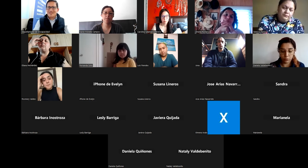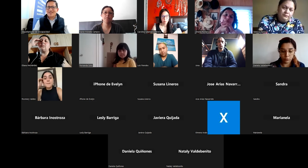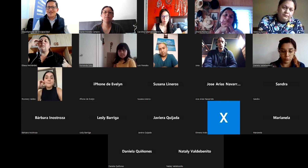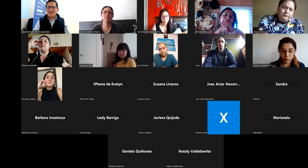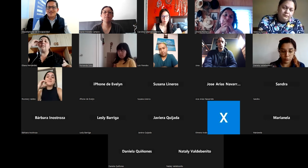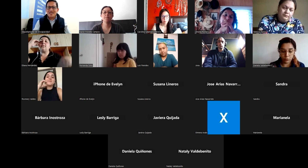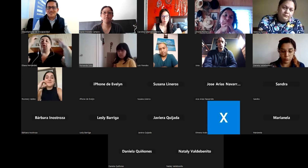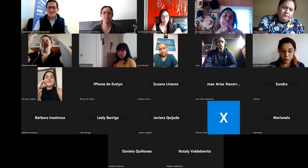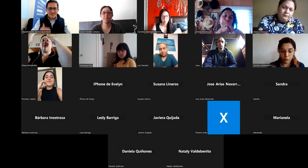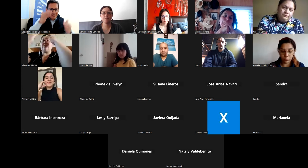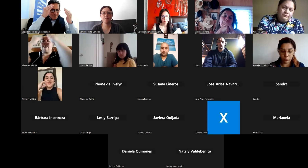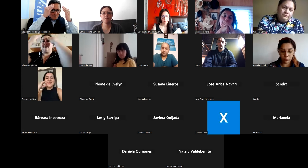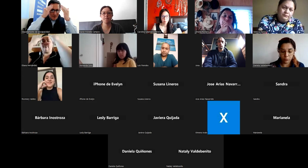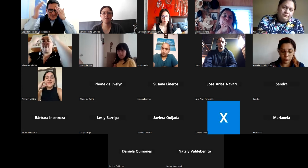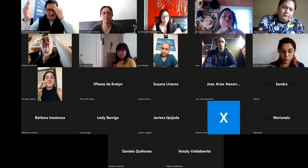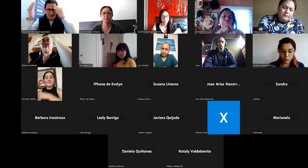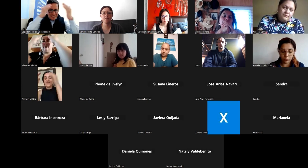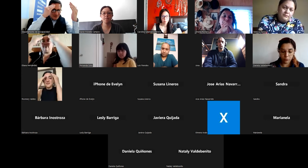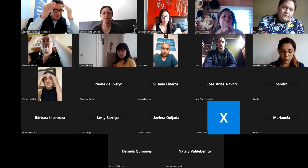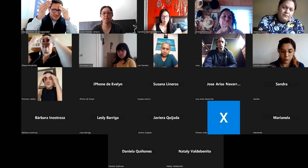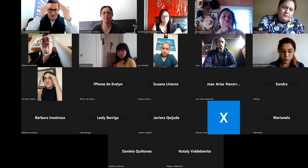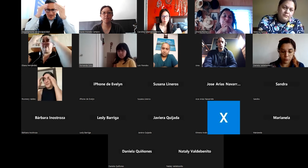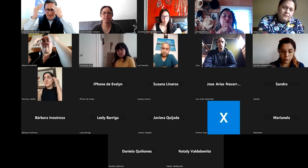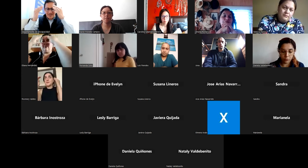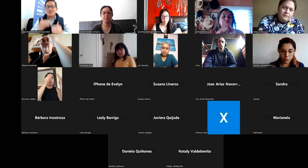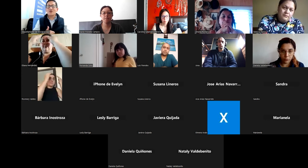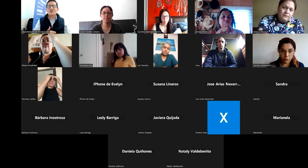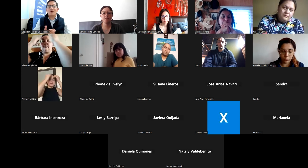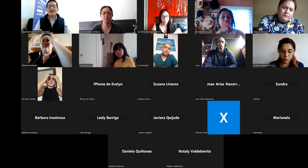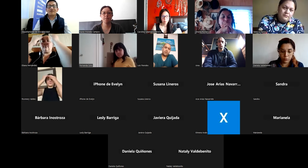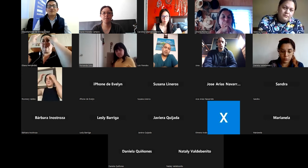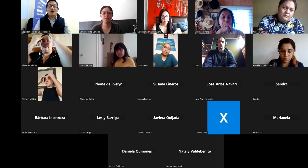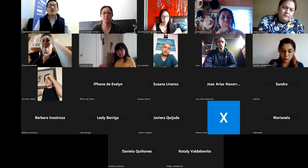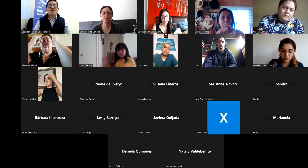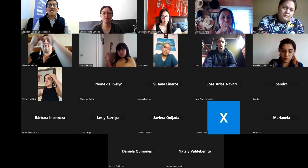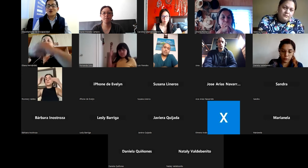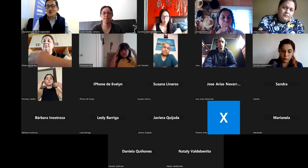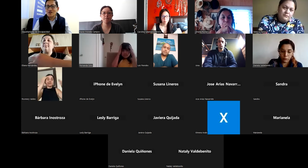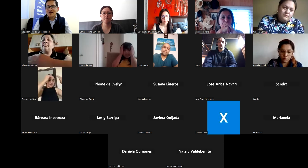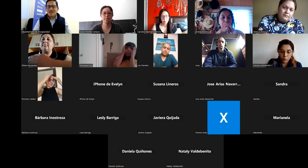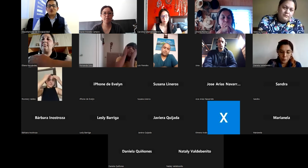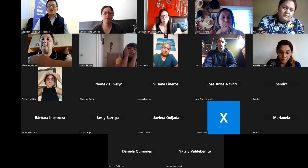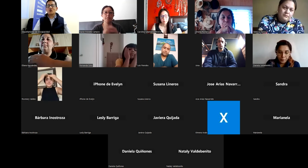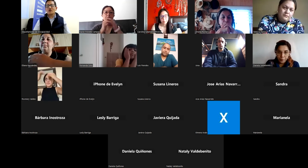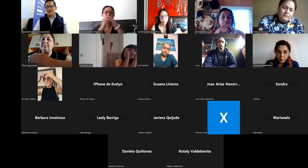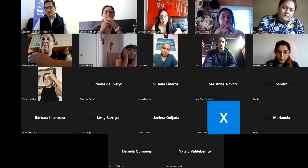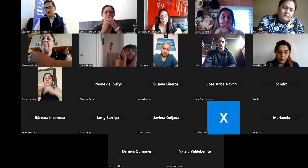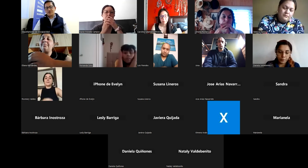dice días para allá y para allá para allá y para acá está diciendo en otras palabras buenos días a todos es un saludo abreviado